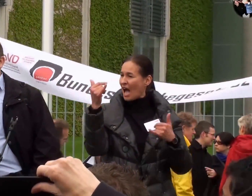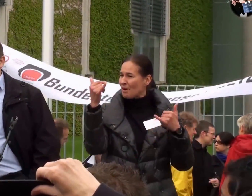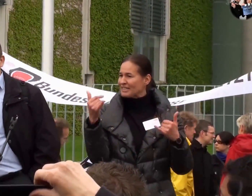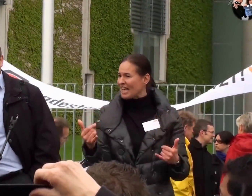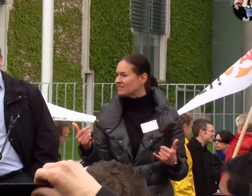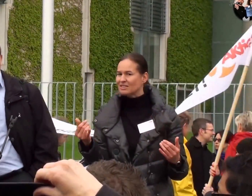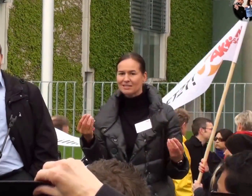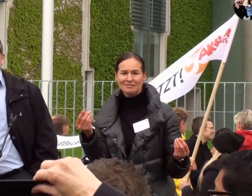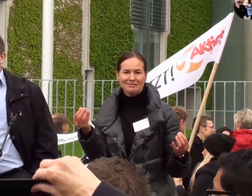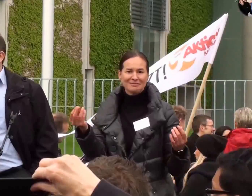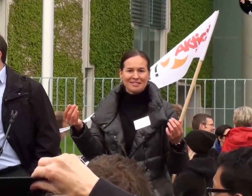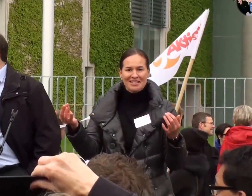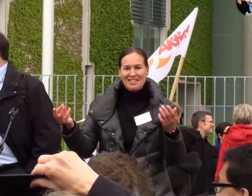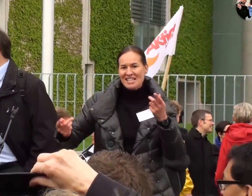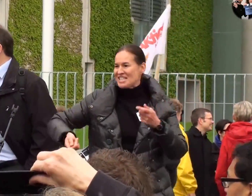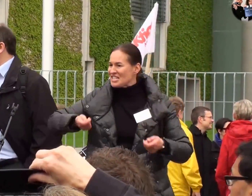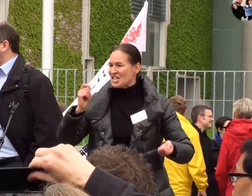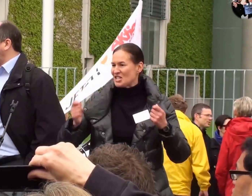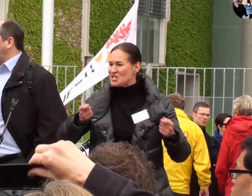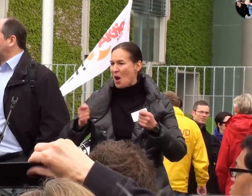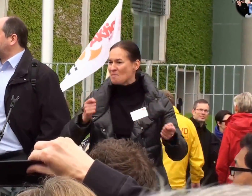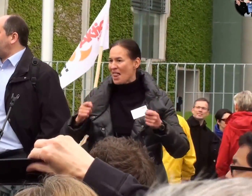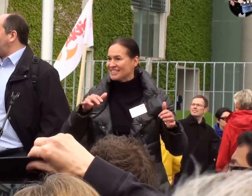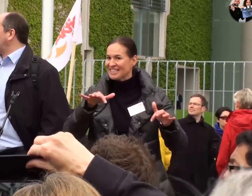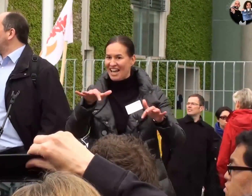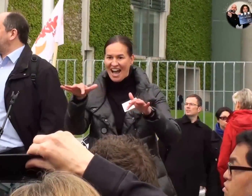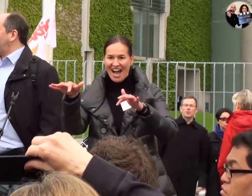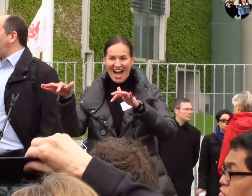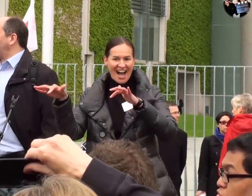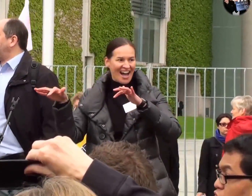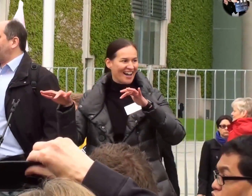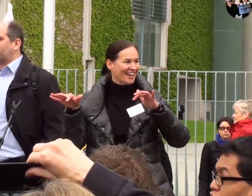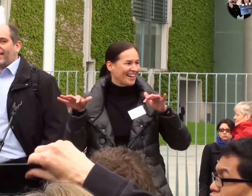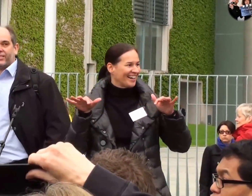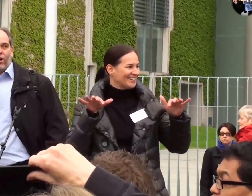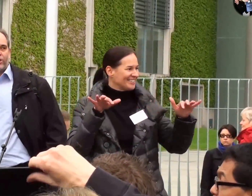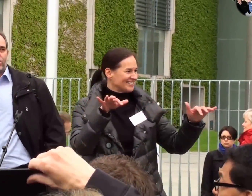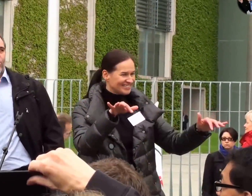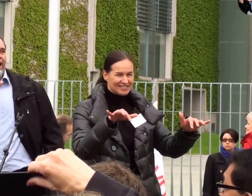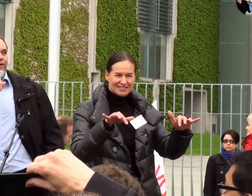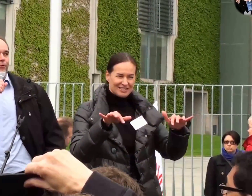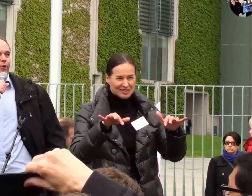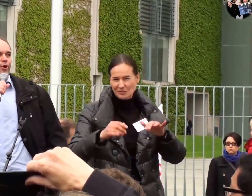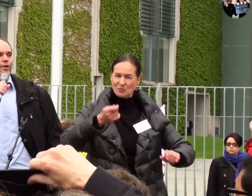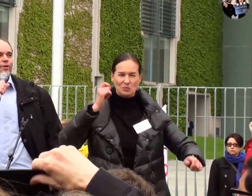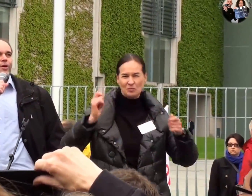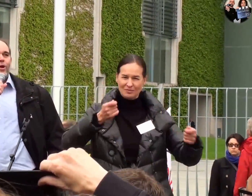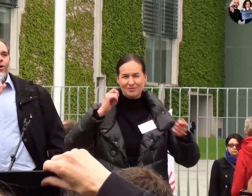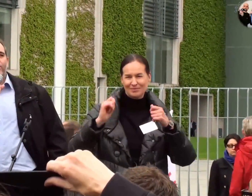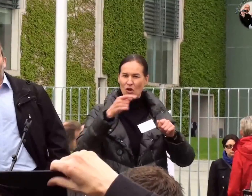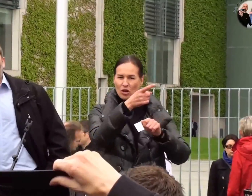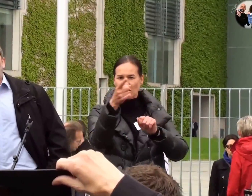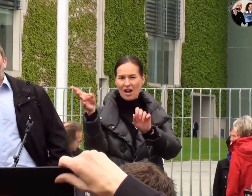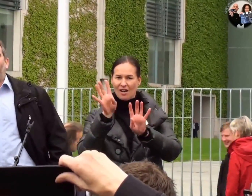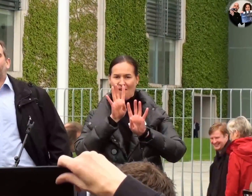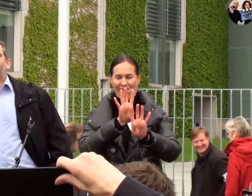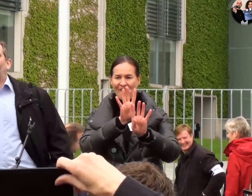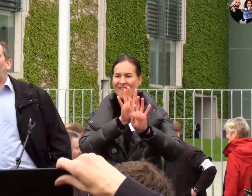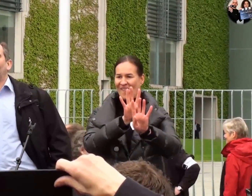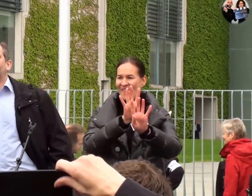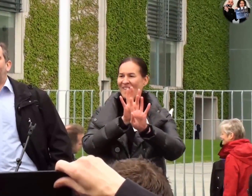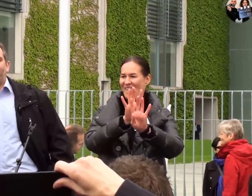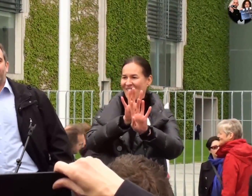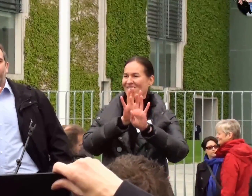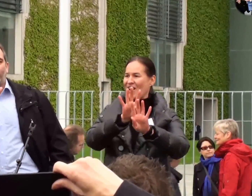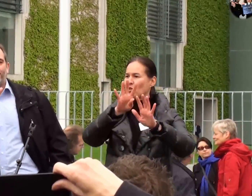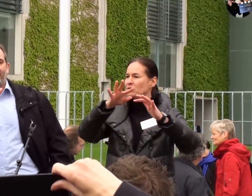mehr zu halten, denn die Trommlerinnen und Trommler sind da. Die werden den Demonstrationszug anführen. Und ich sage euch mal eins von